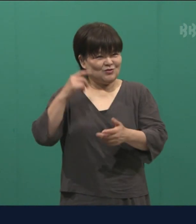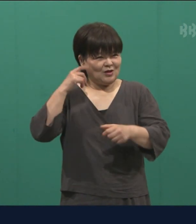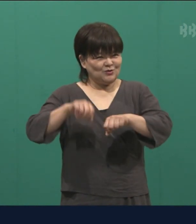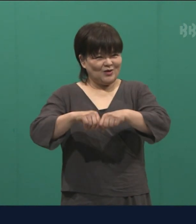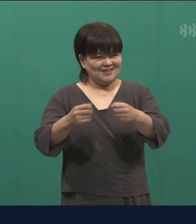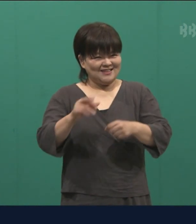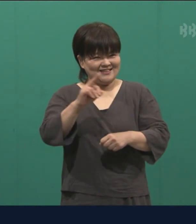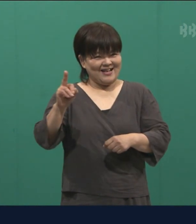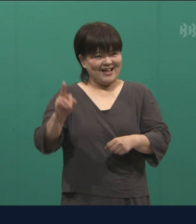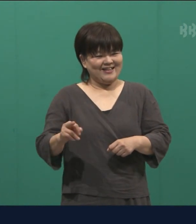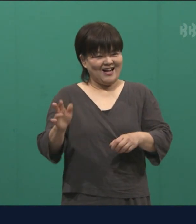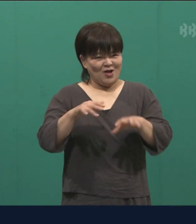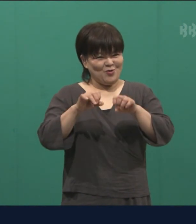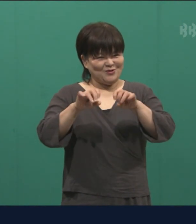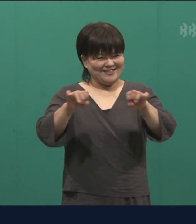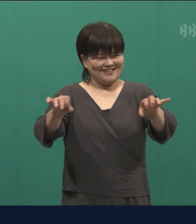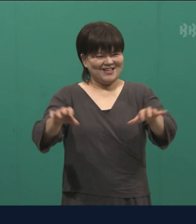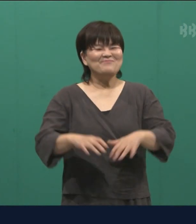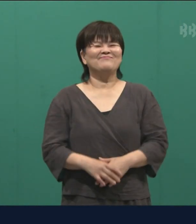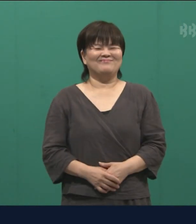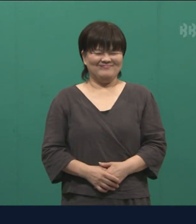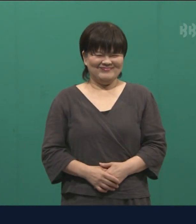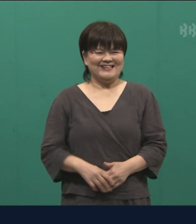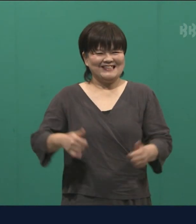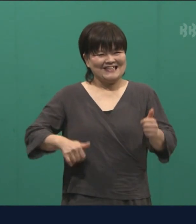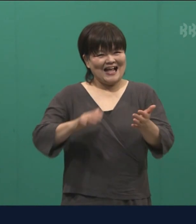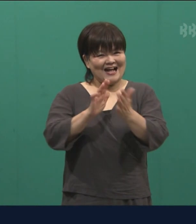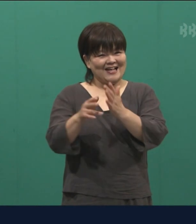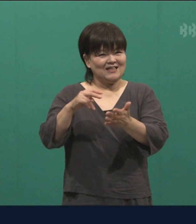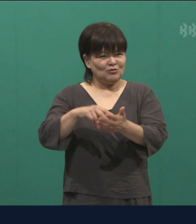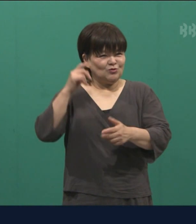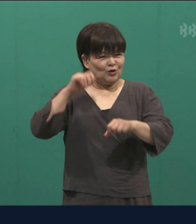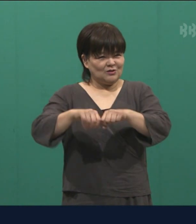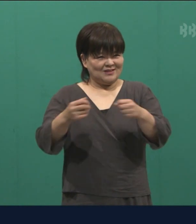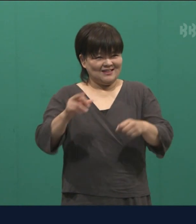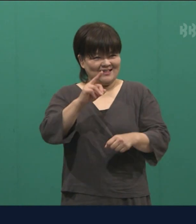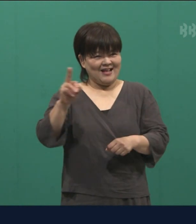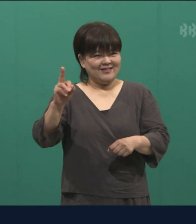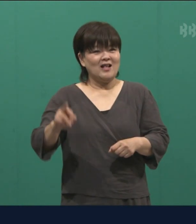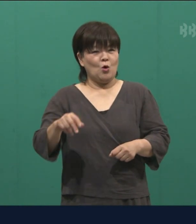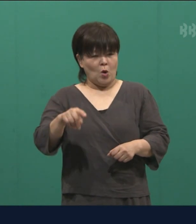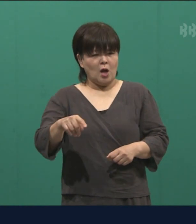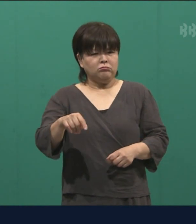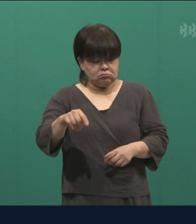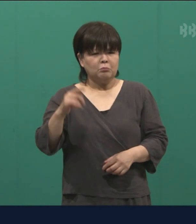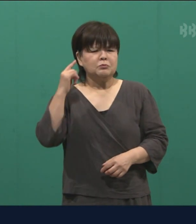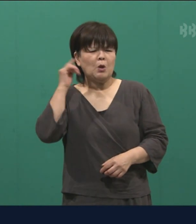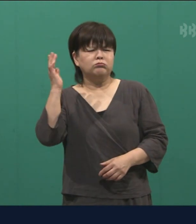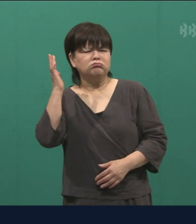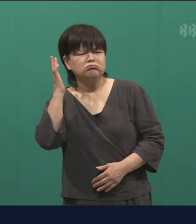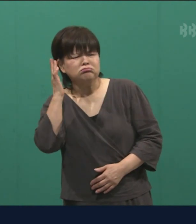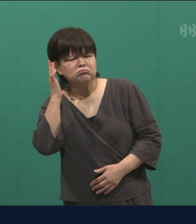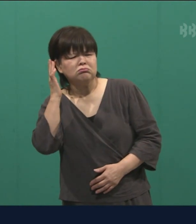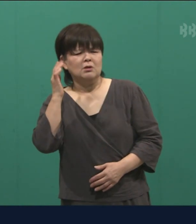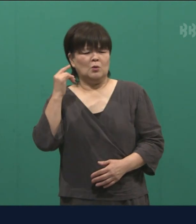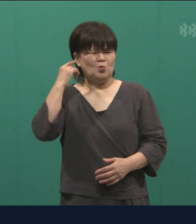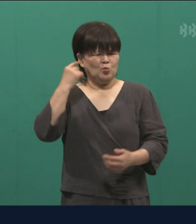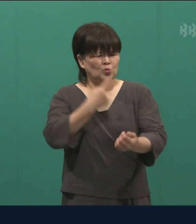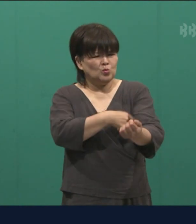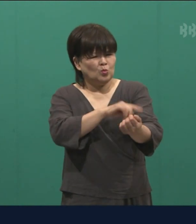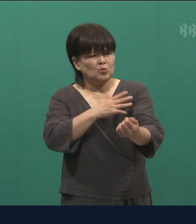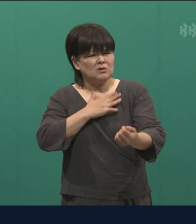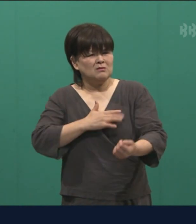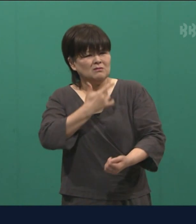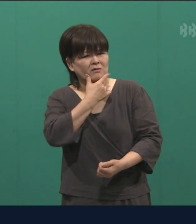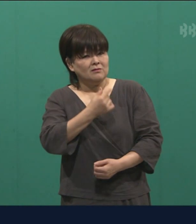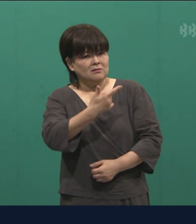滋賀県立聴覚障害者センターからのお知らせです。滋賀県立聴覚障害者センターでは、耳が聞こえにく